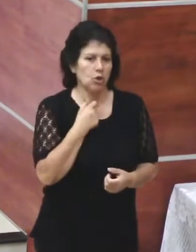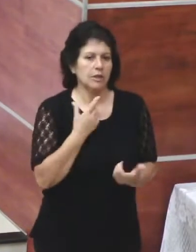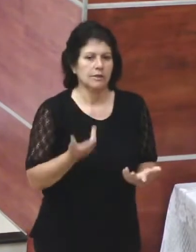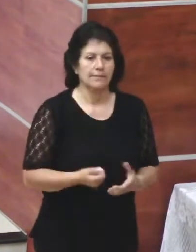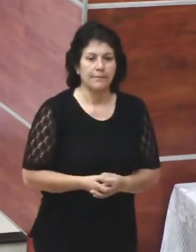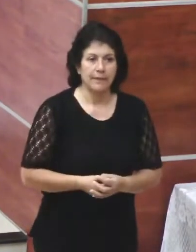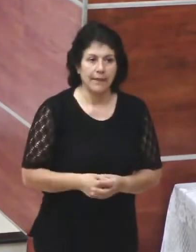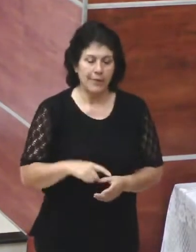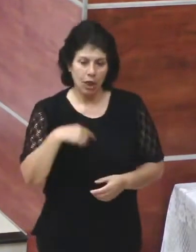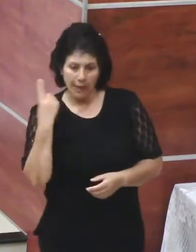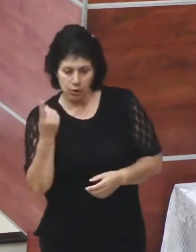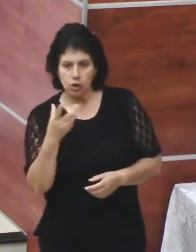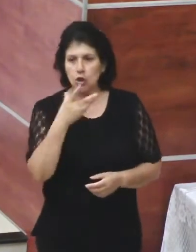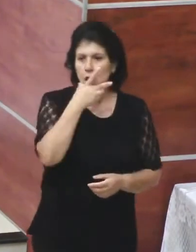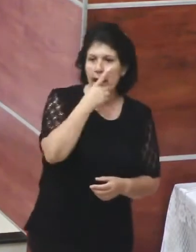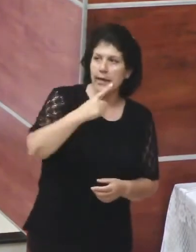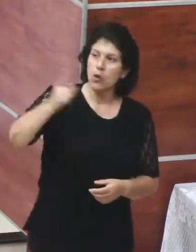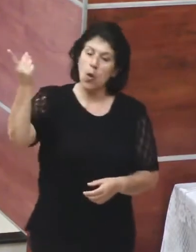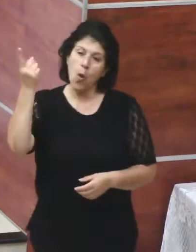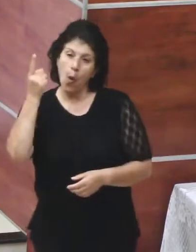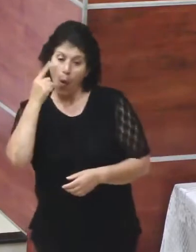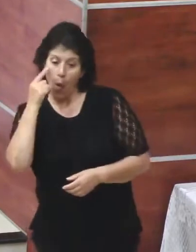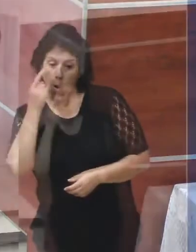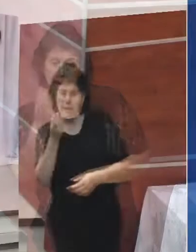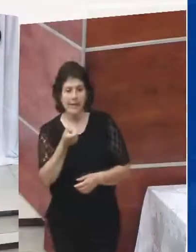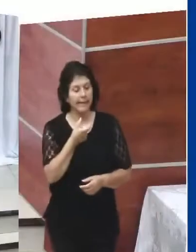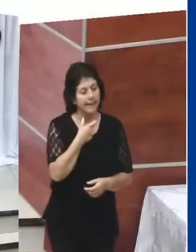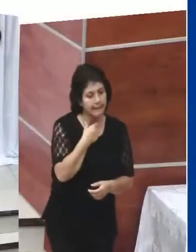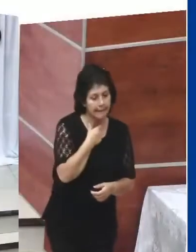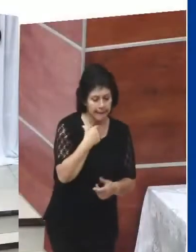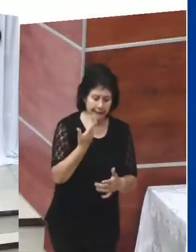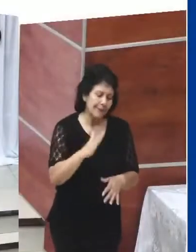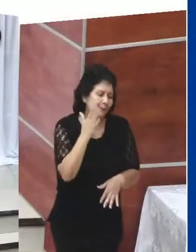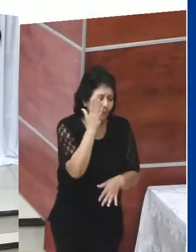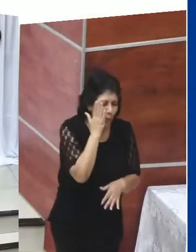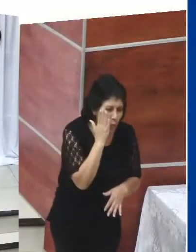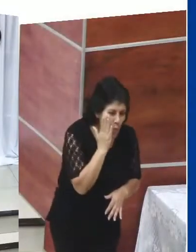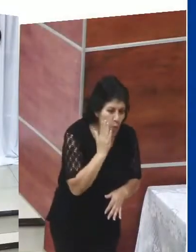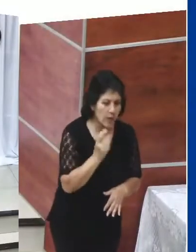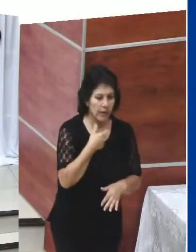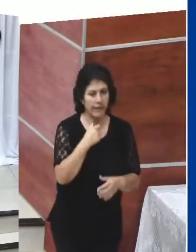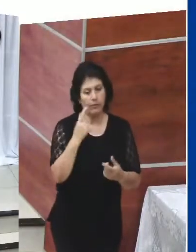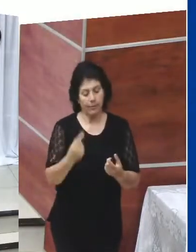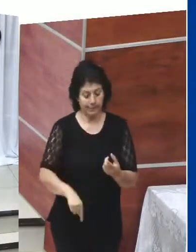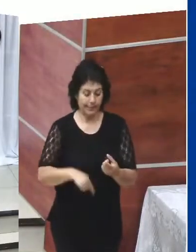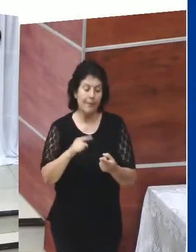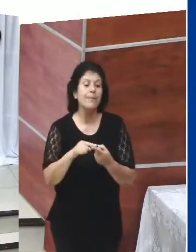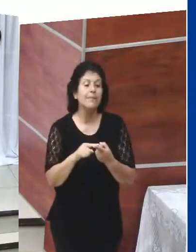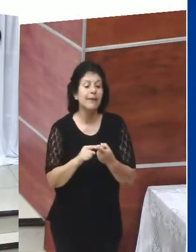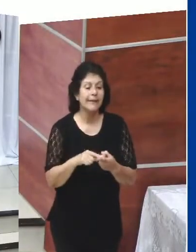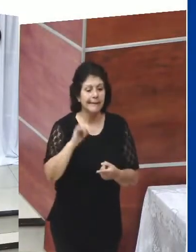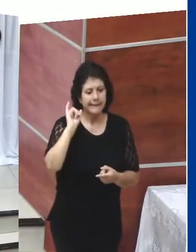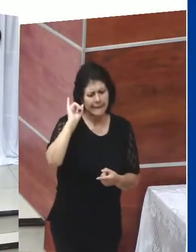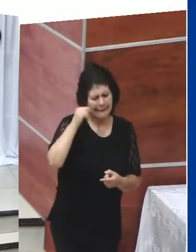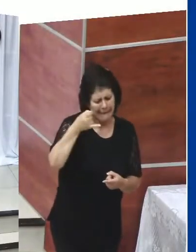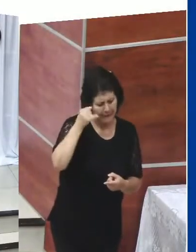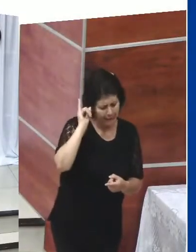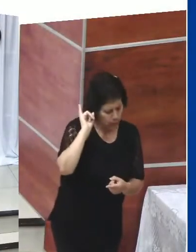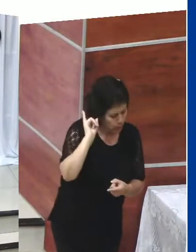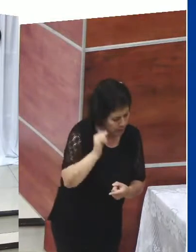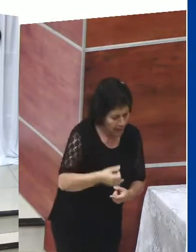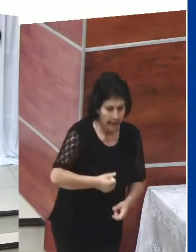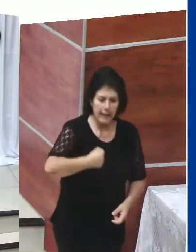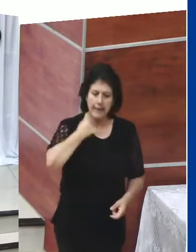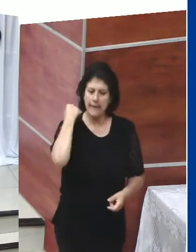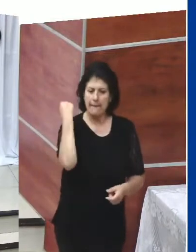Si queremos conocer a Dios y ser piadosos, debemos conocerlo íntimamente por medio